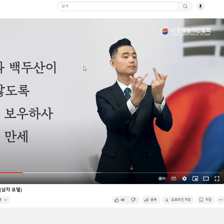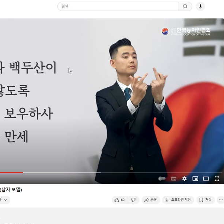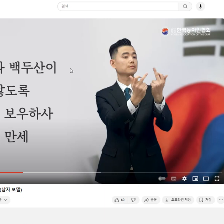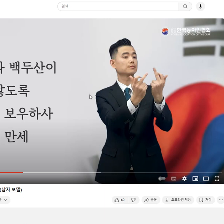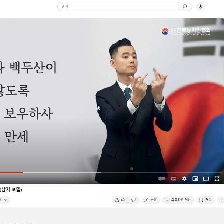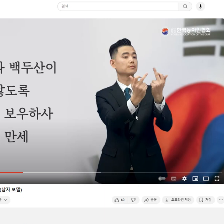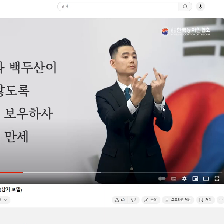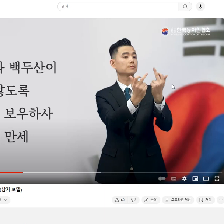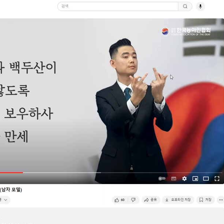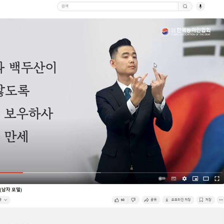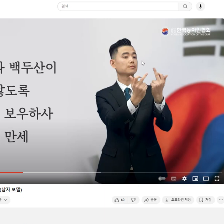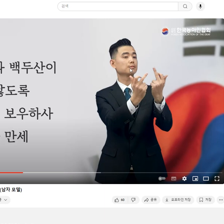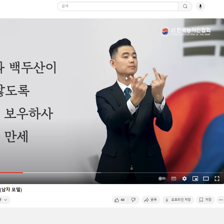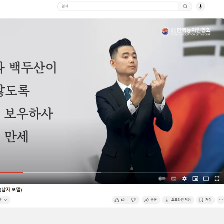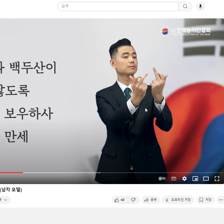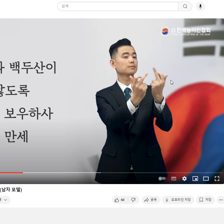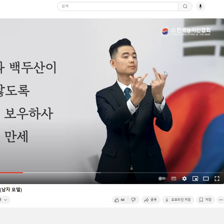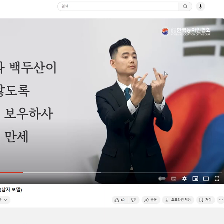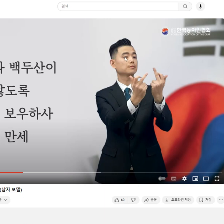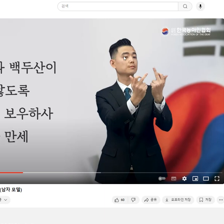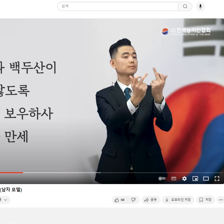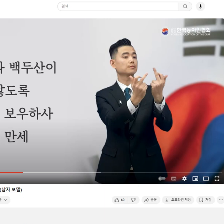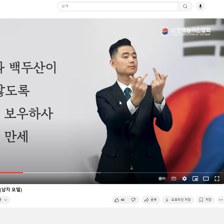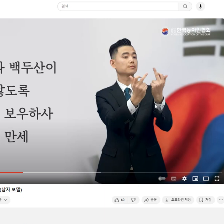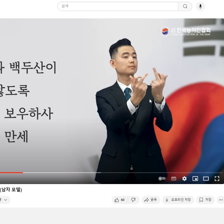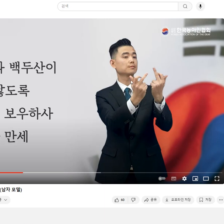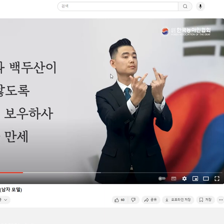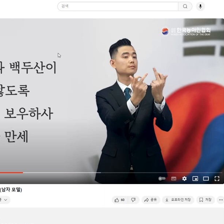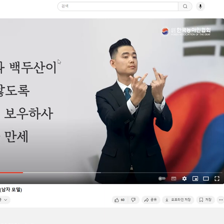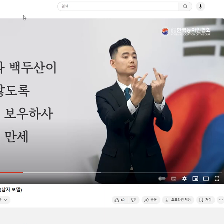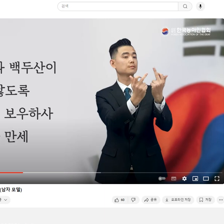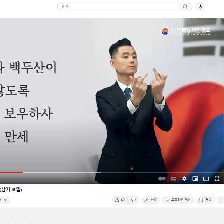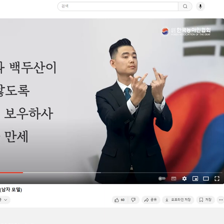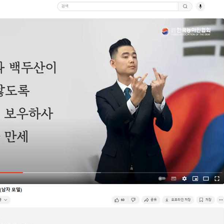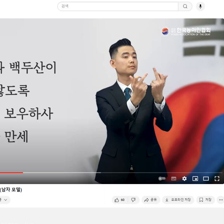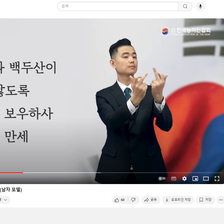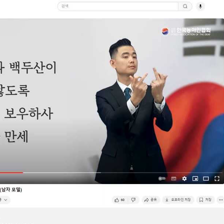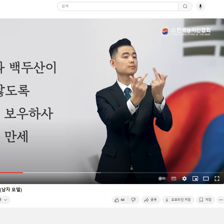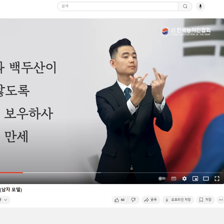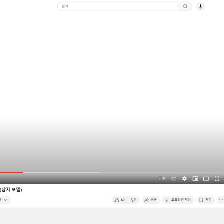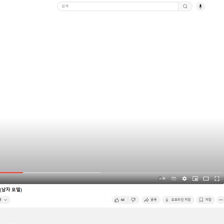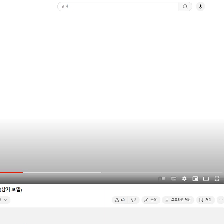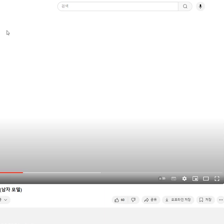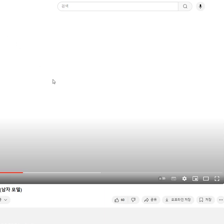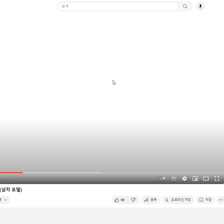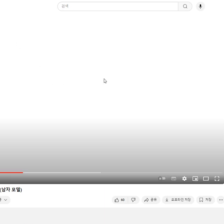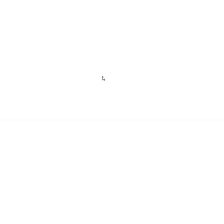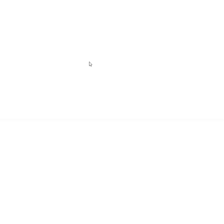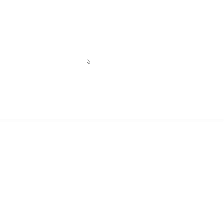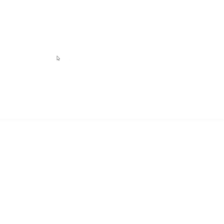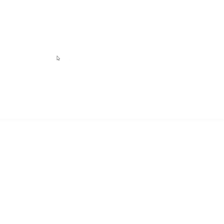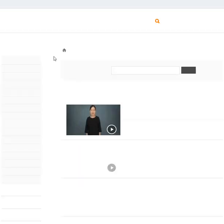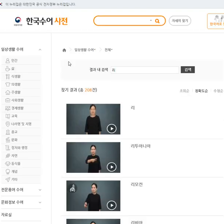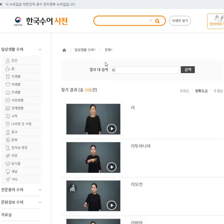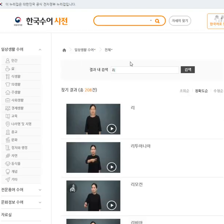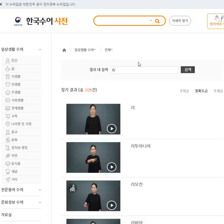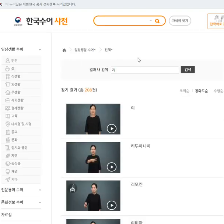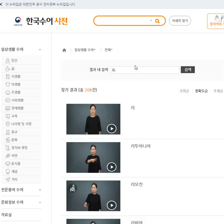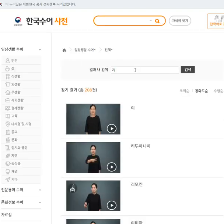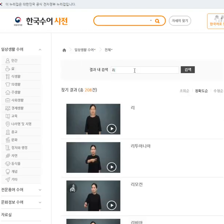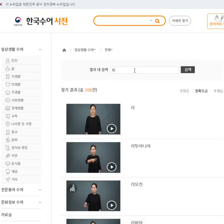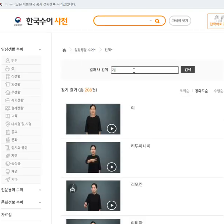그리고 멀리서 뜨죠? 그 다음에 이거 백두산인데 사전에 있는 거 활용하긴 했어요.